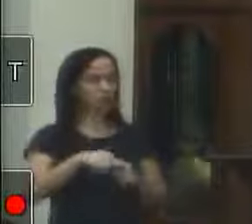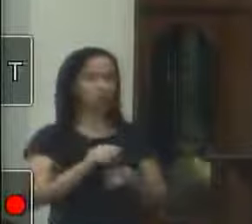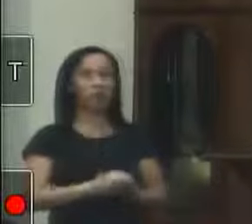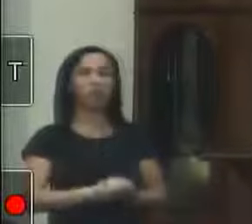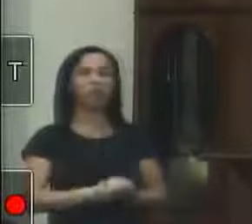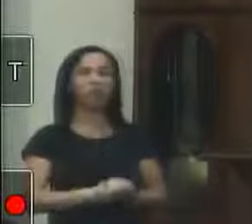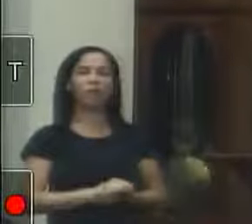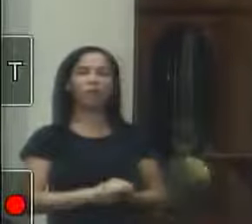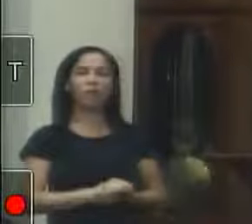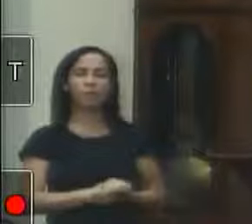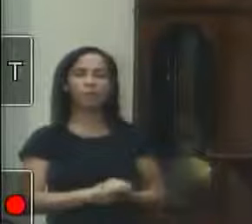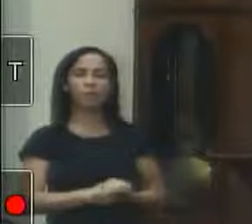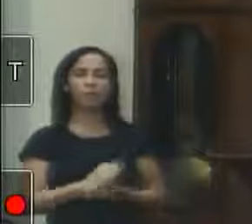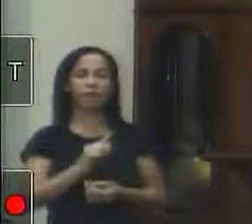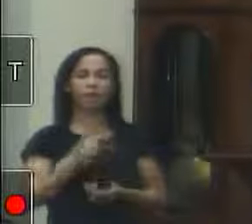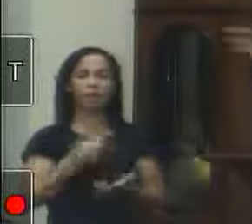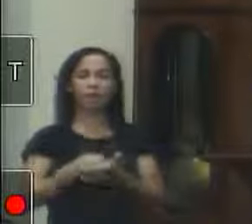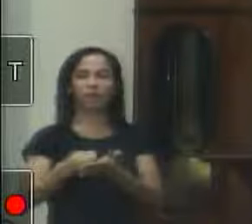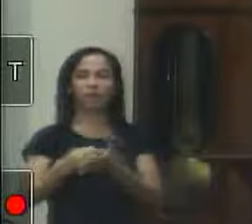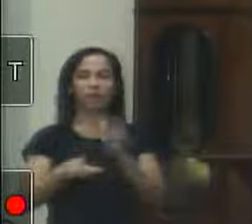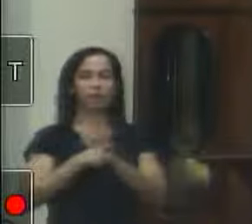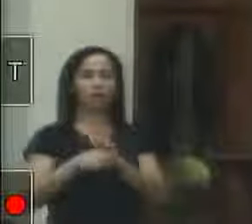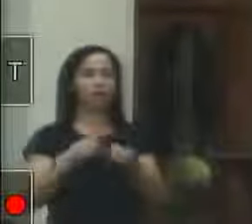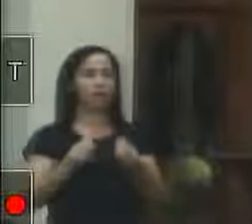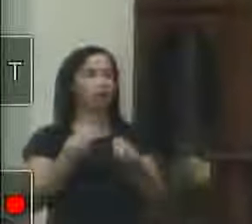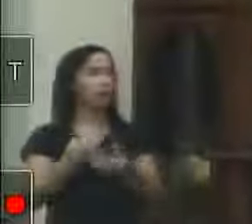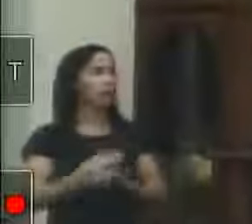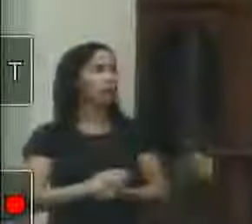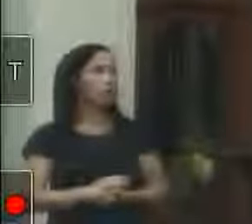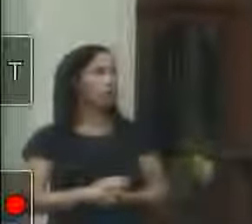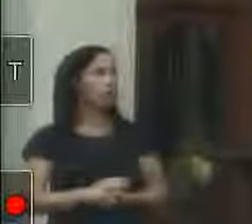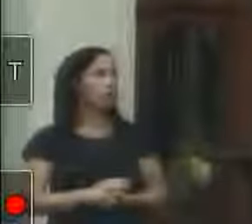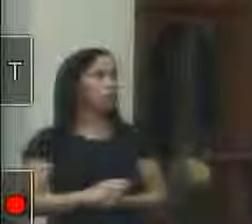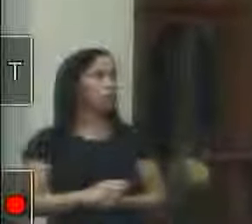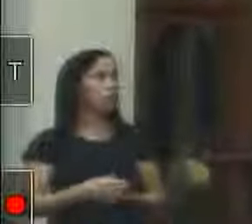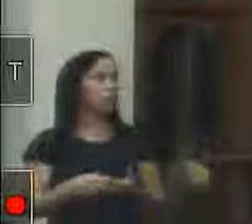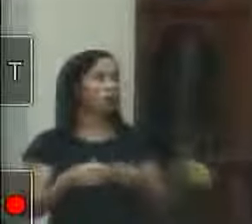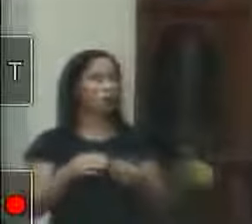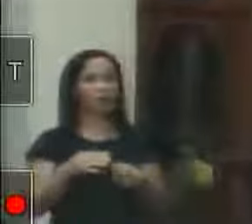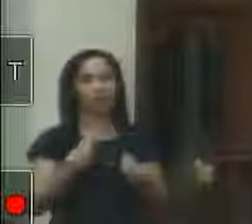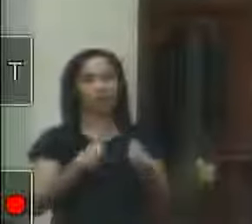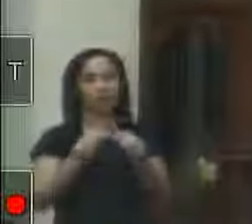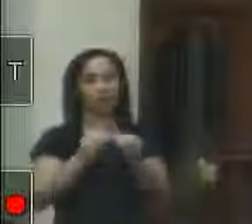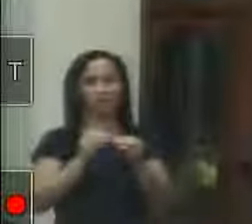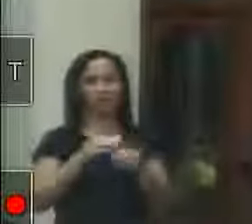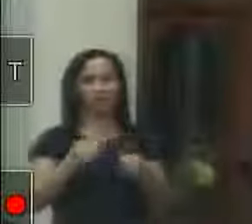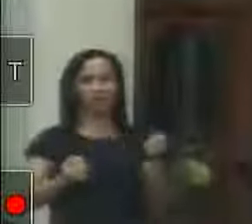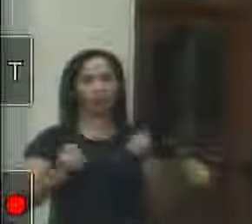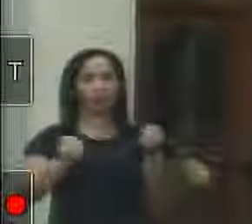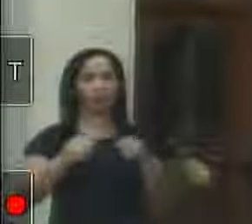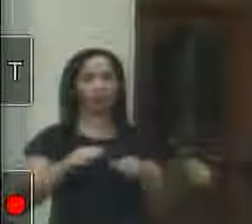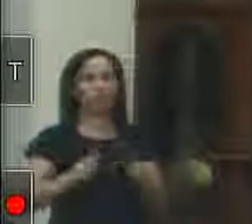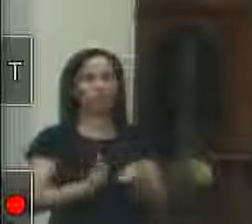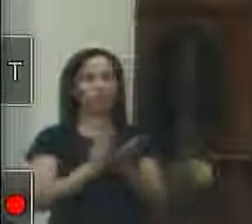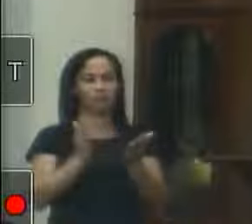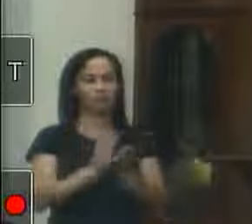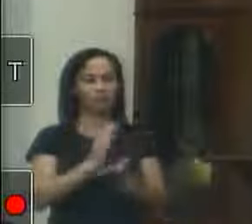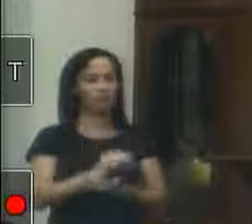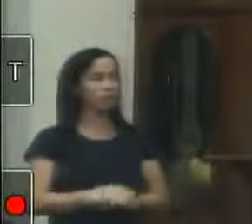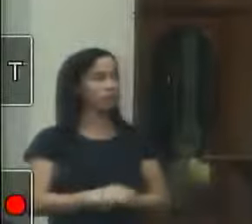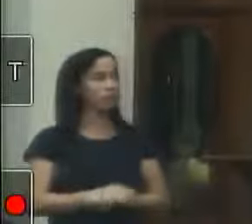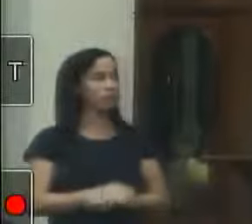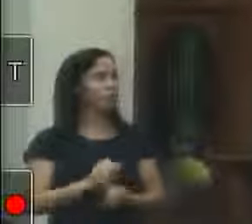lei. Quem não cumpre a lei está à vontade. Anda de carro de porre, faz tudo o que quer. Então, eu penso vocês, que eu